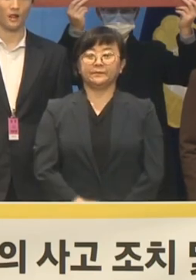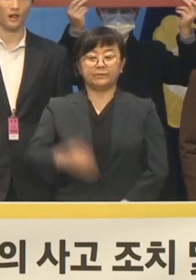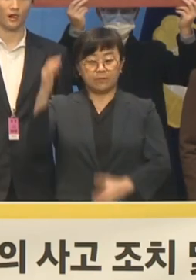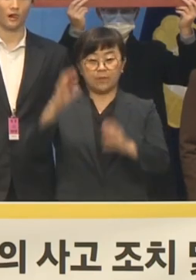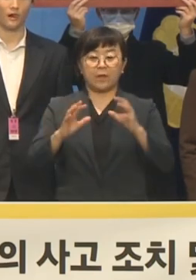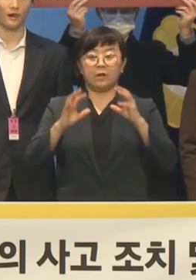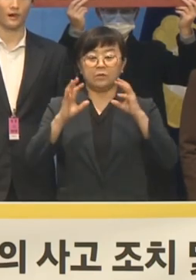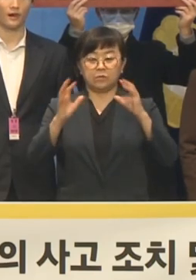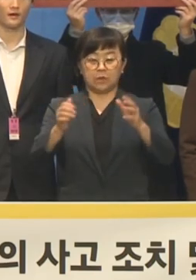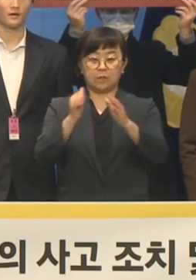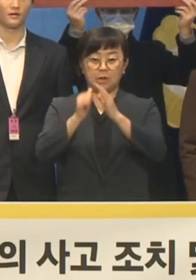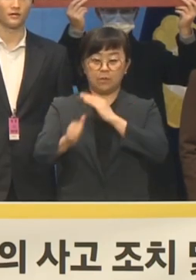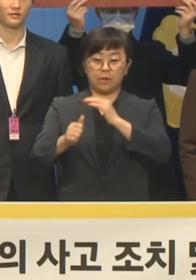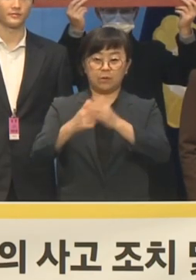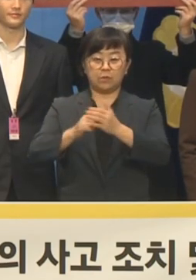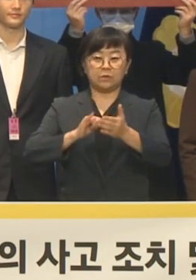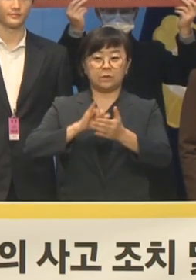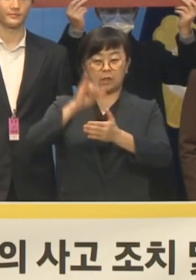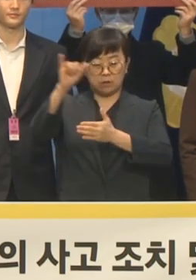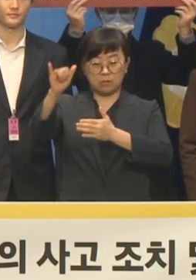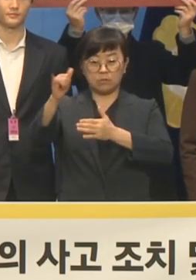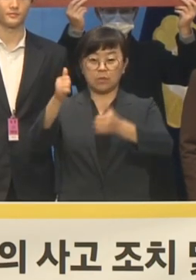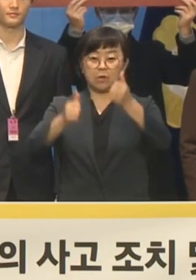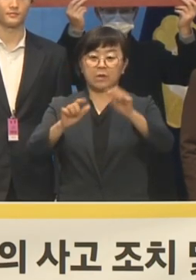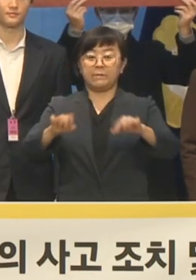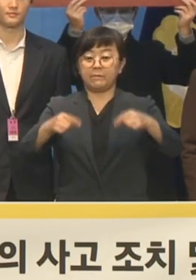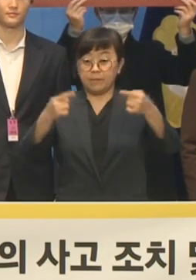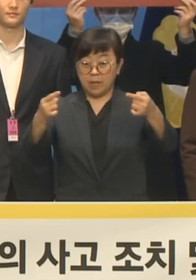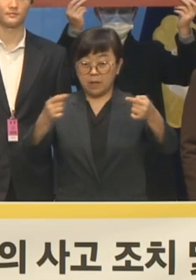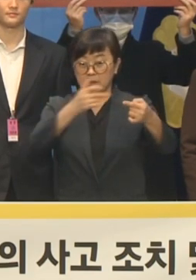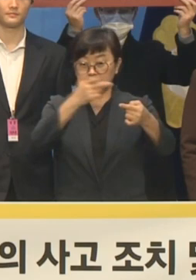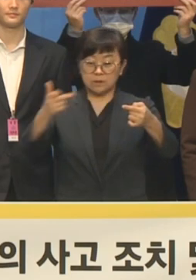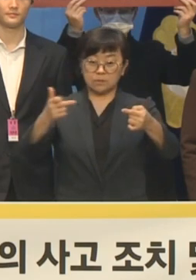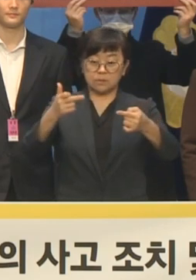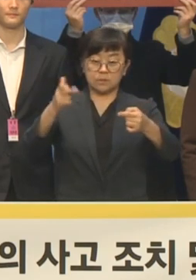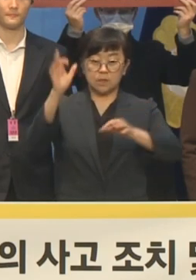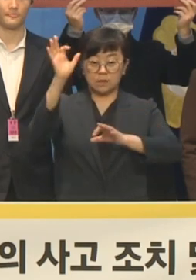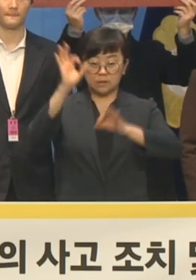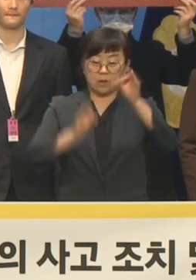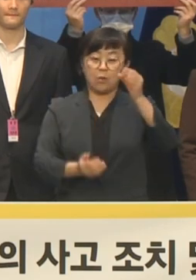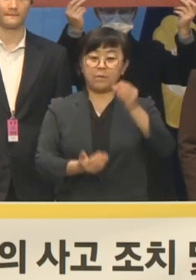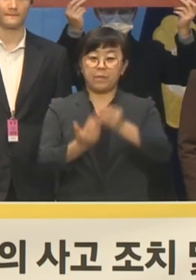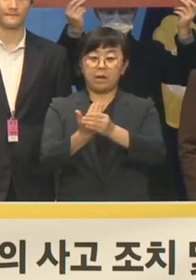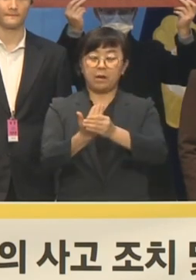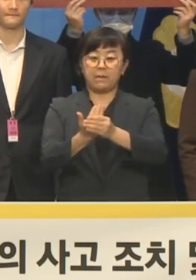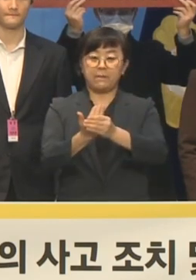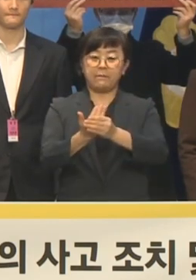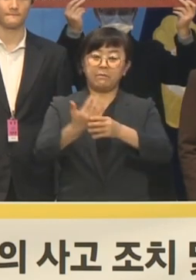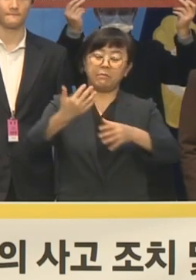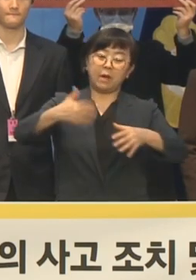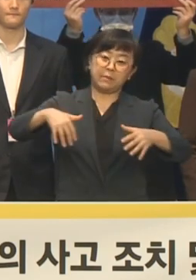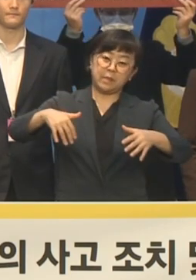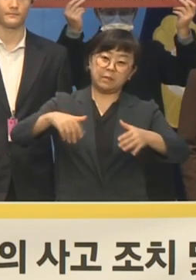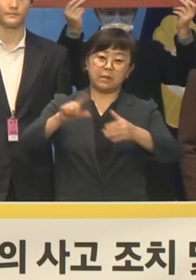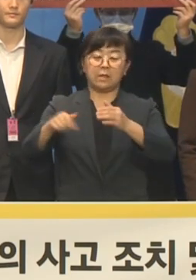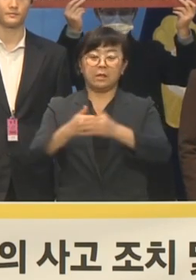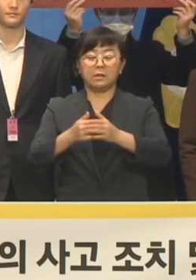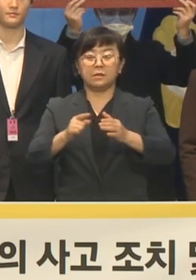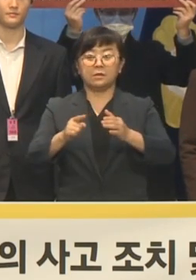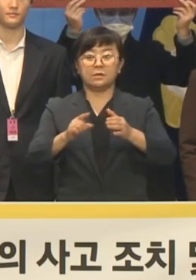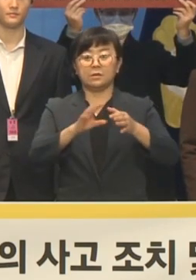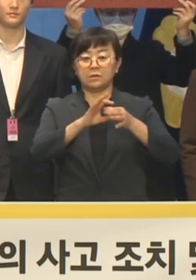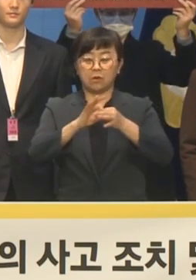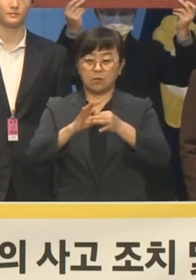대한민국의 대표로 해외 경기에 출전한 선수가 경기 중 큰 사고로 사지마비의 상태가 되었는데 그 출전을